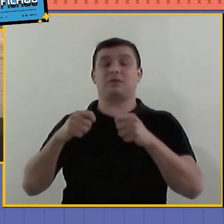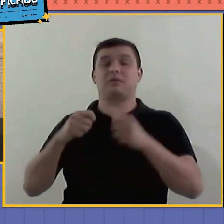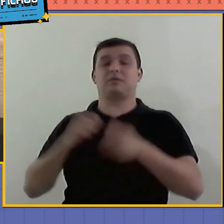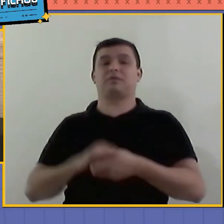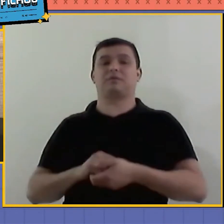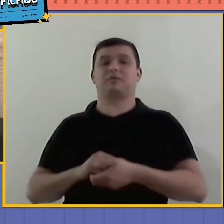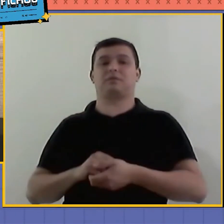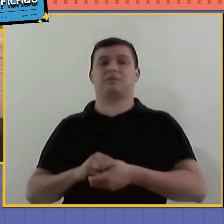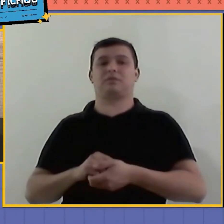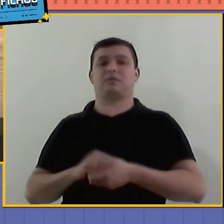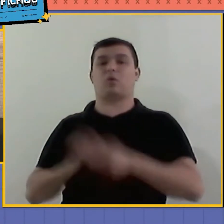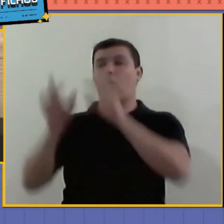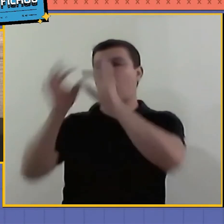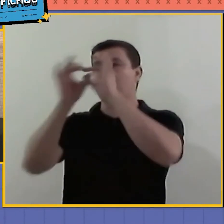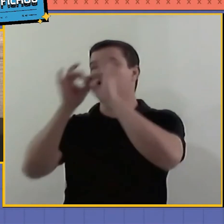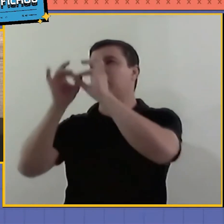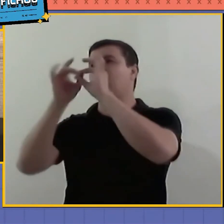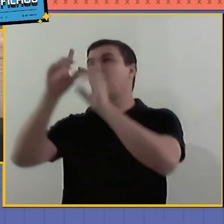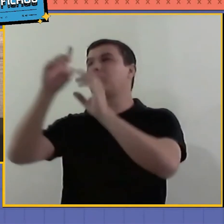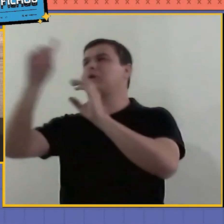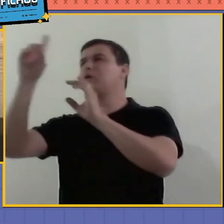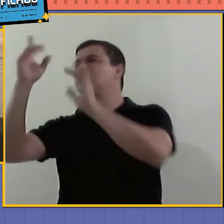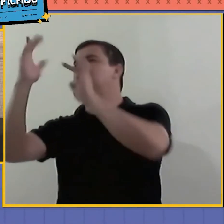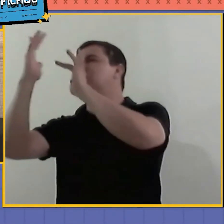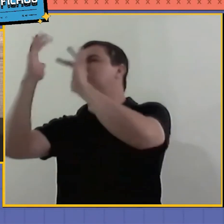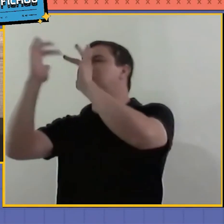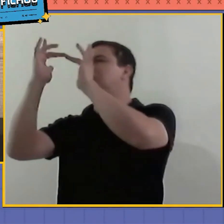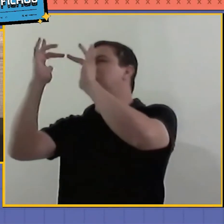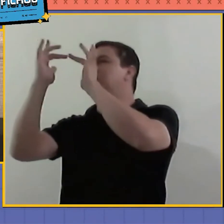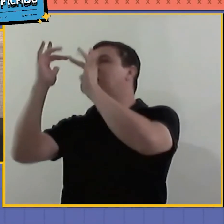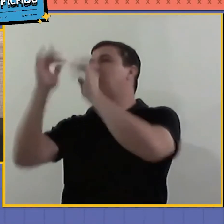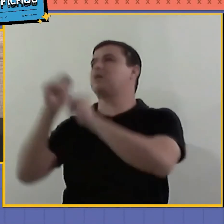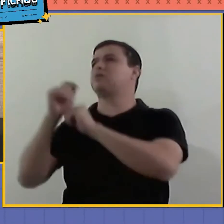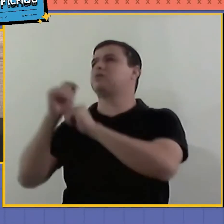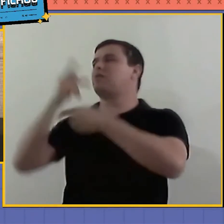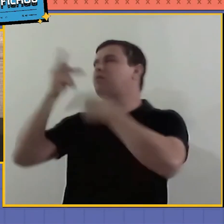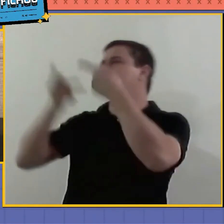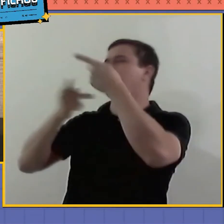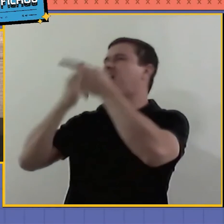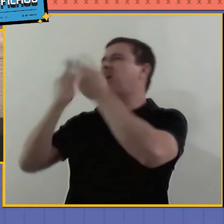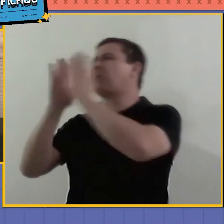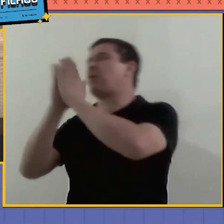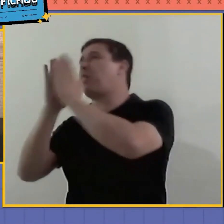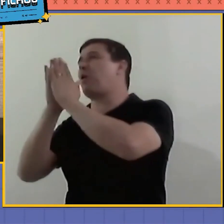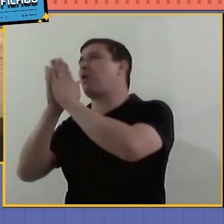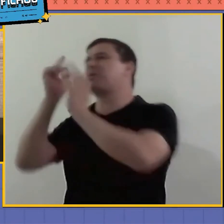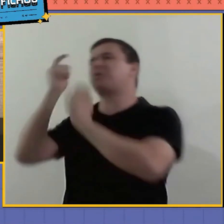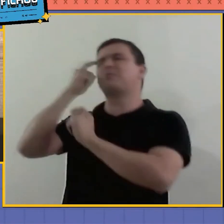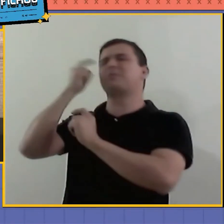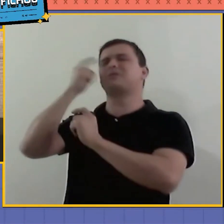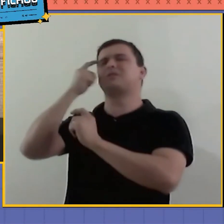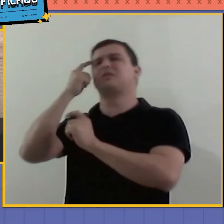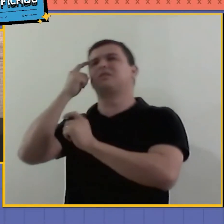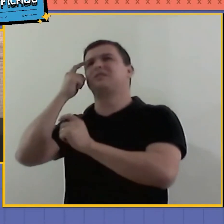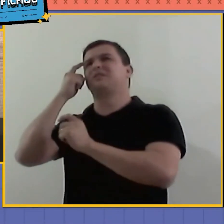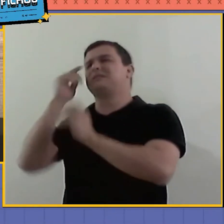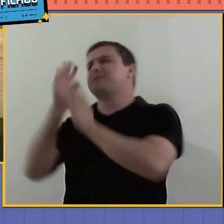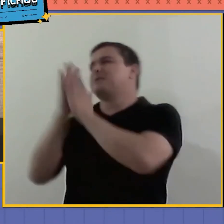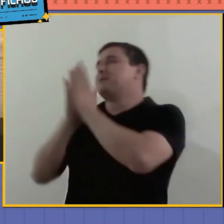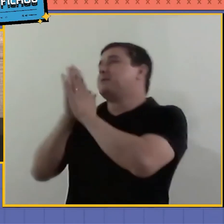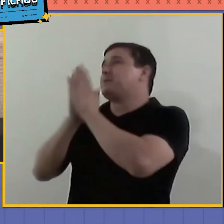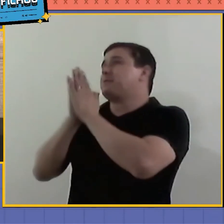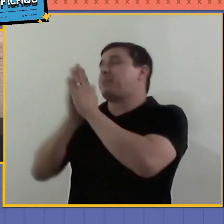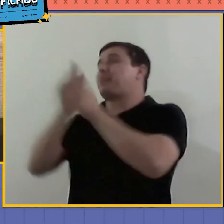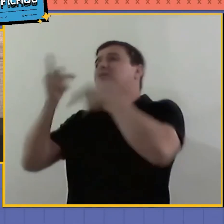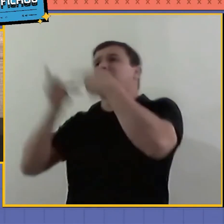então querida adolescente ore desabafe para Deus tudo que você tá pensando agora toda a tua ansiedade tudo tua